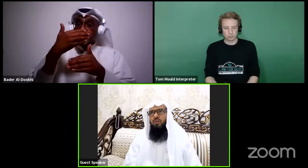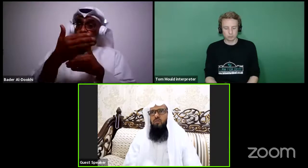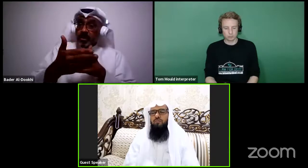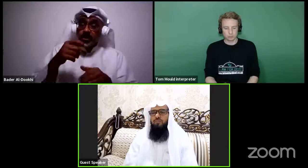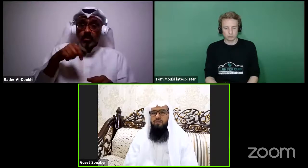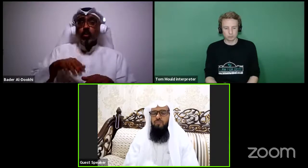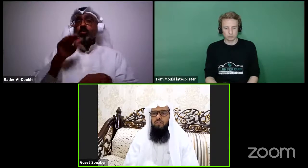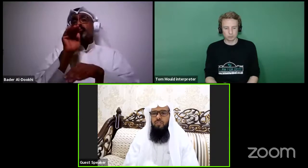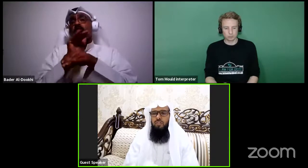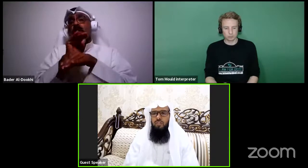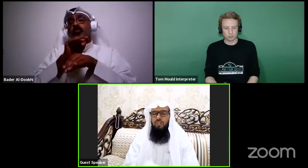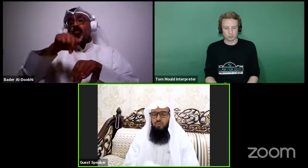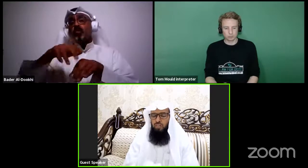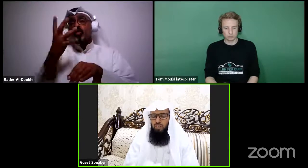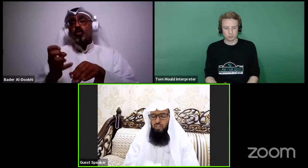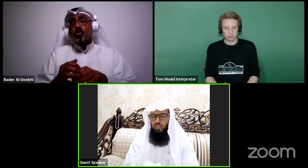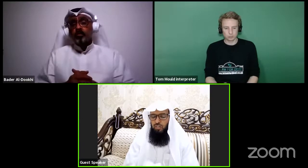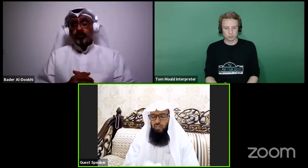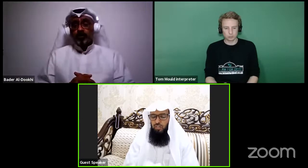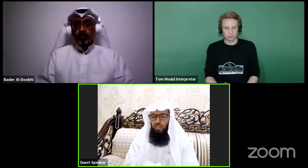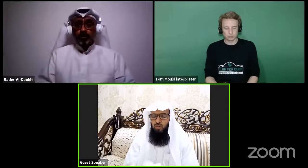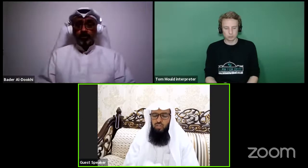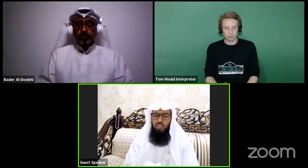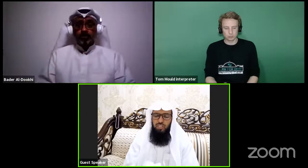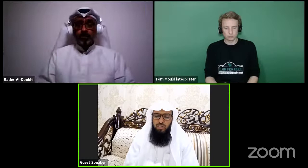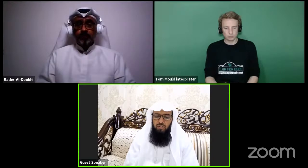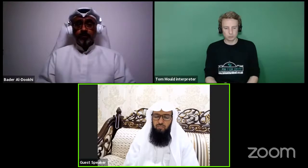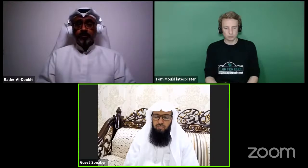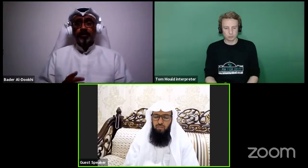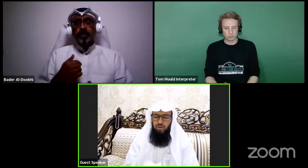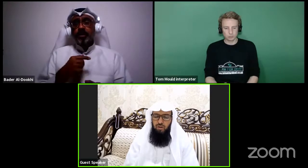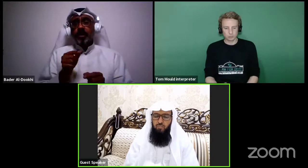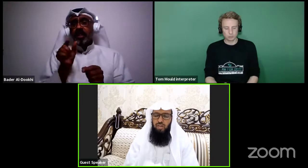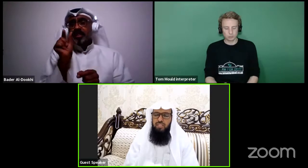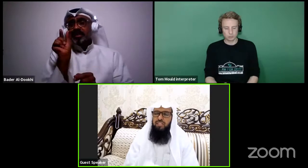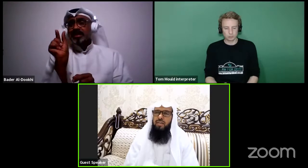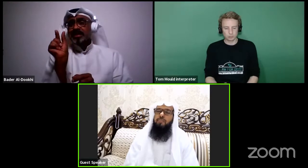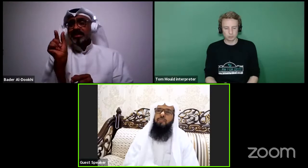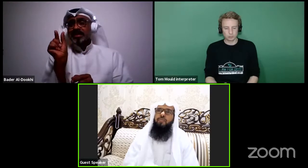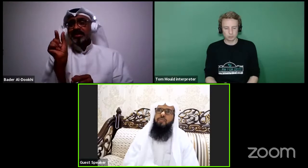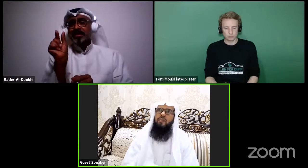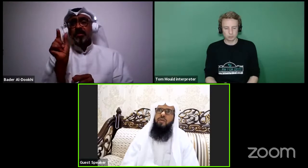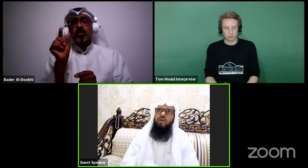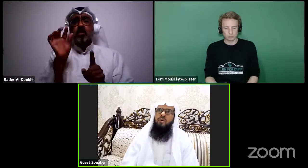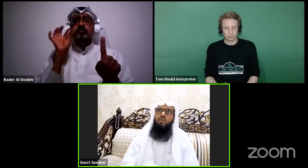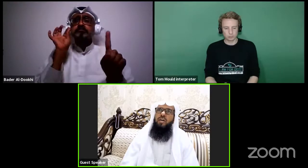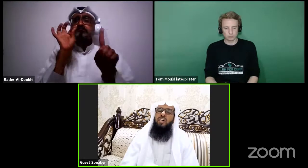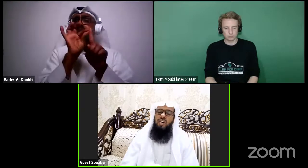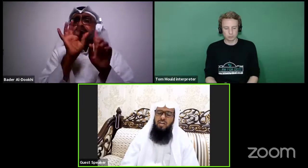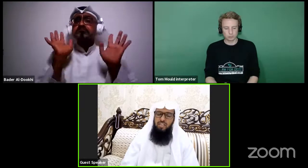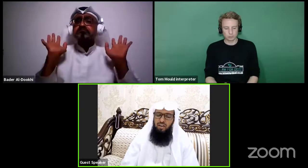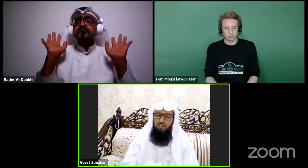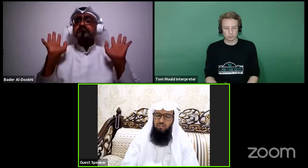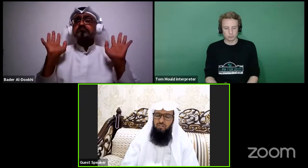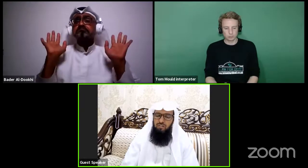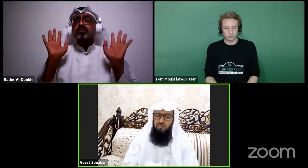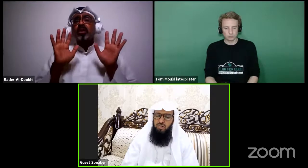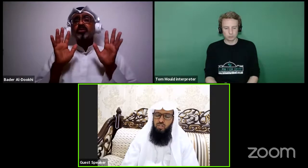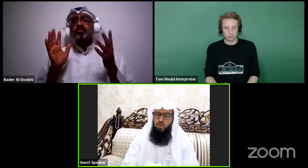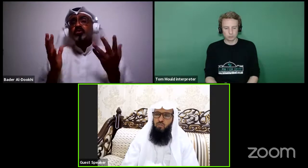فحديثي إليكم في جزئية محددة، وهي